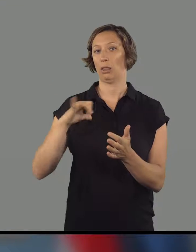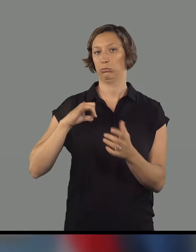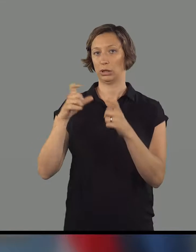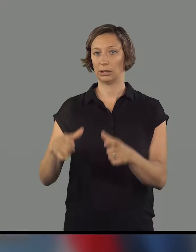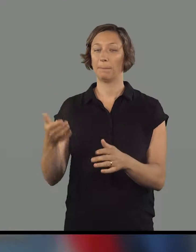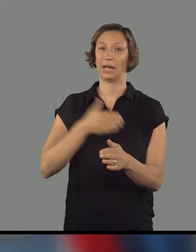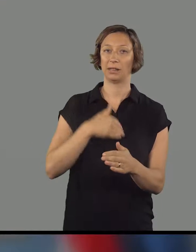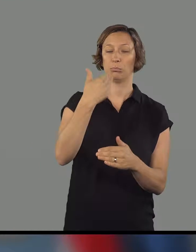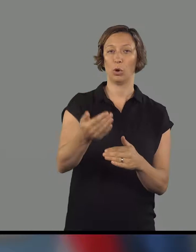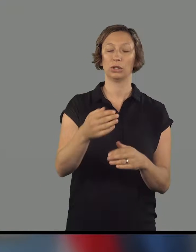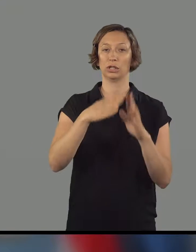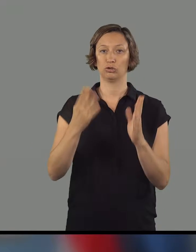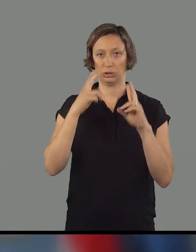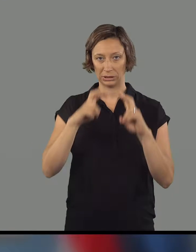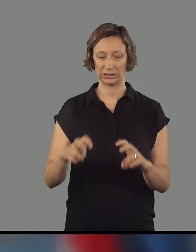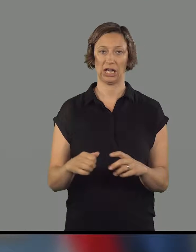hišni preiskavi.